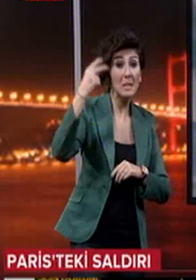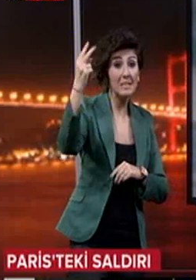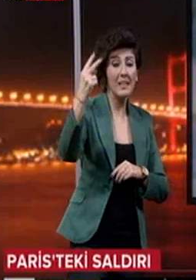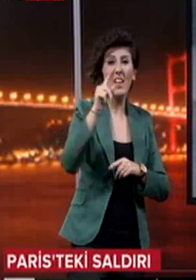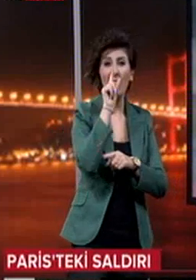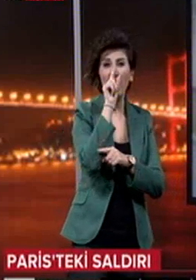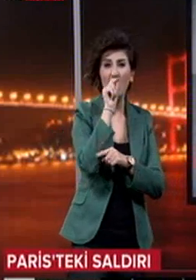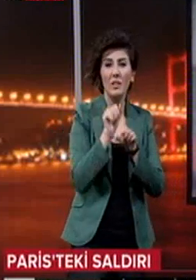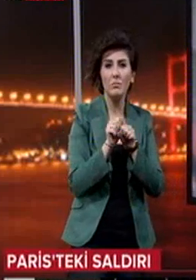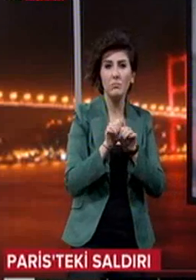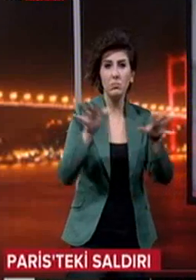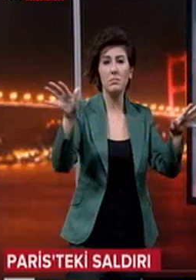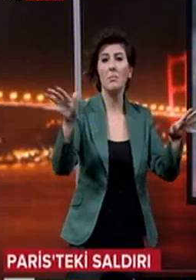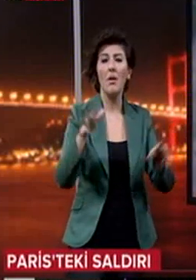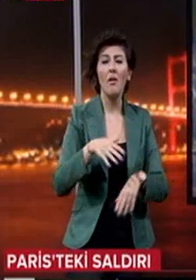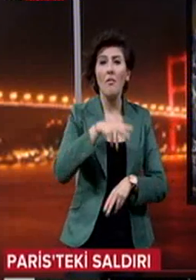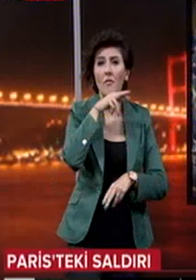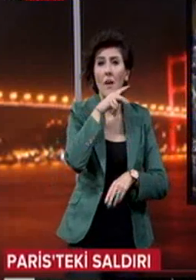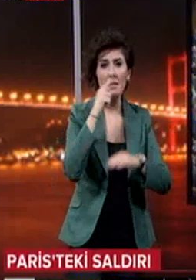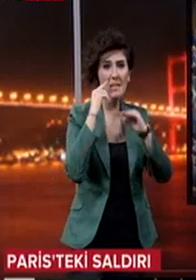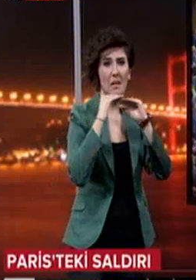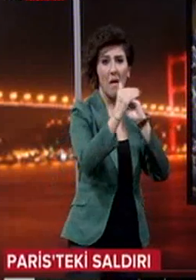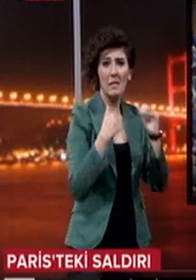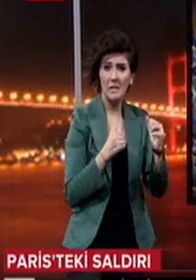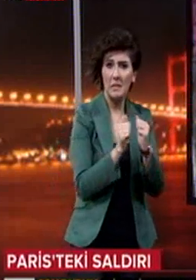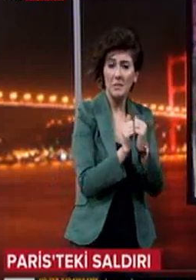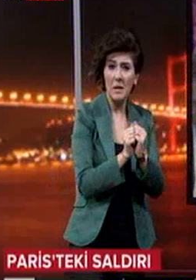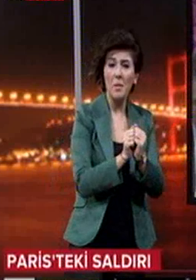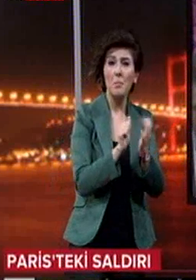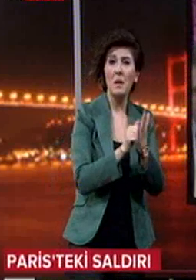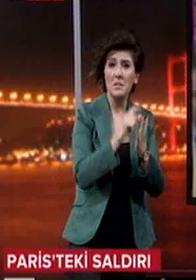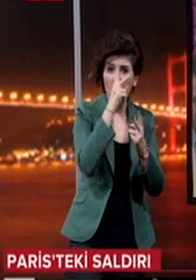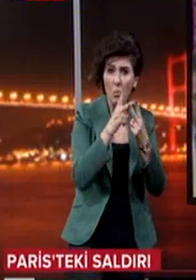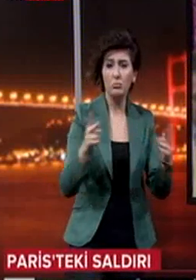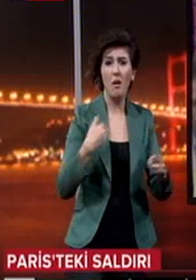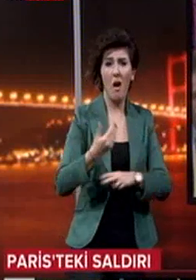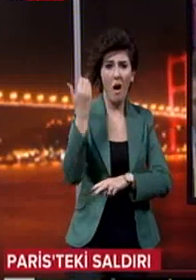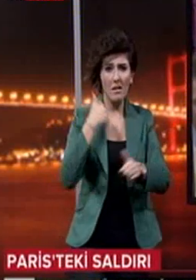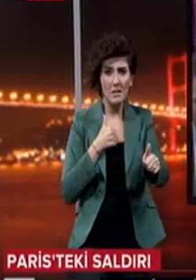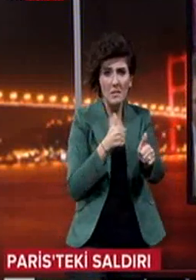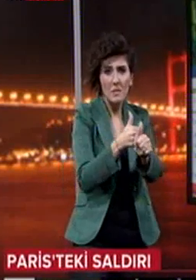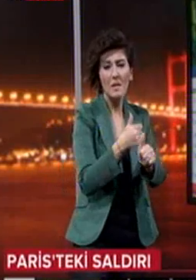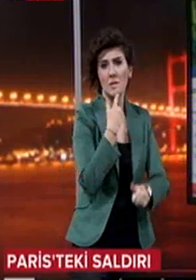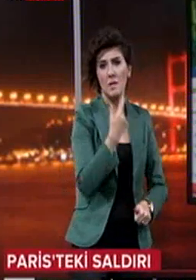hesabı üzerinden Fransız halkının yanındayız ve basın özgürlüğünün arkasındayız dedi.